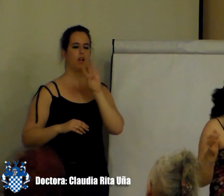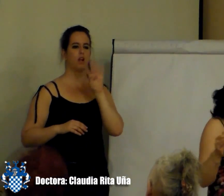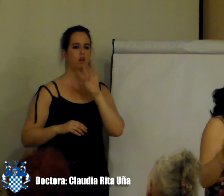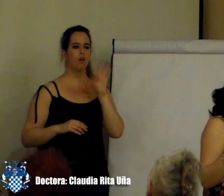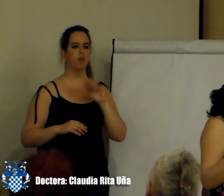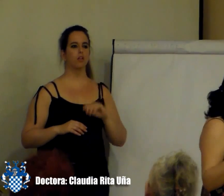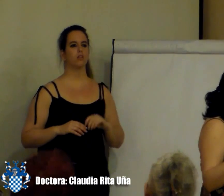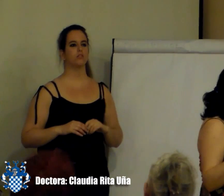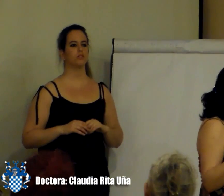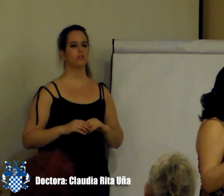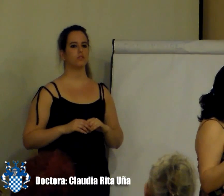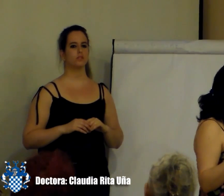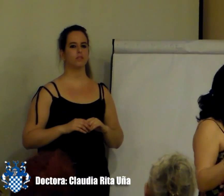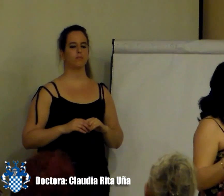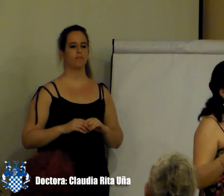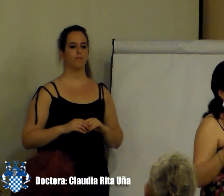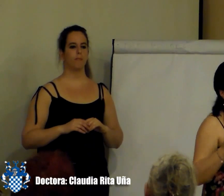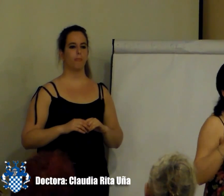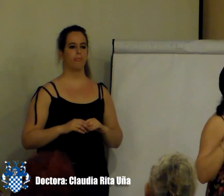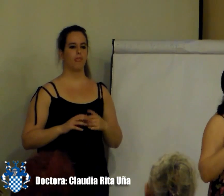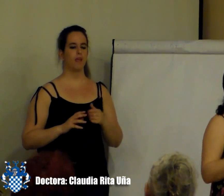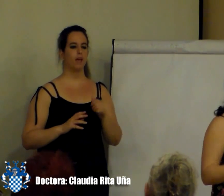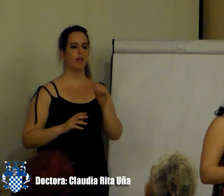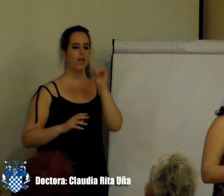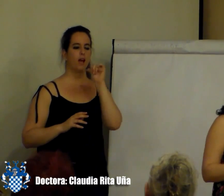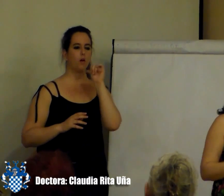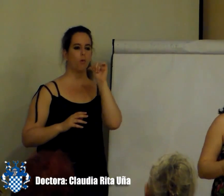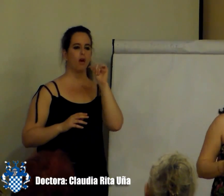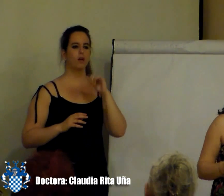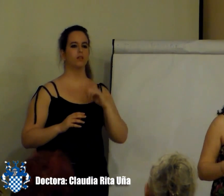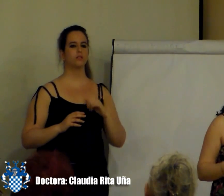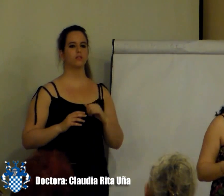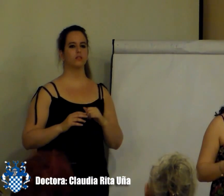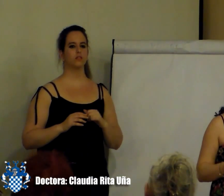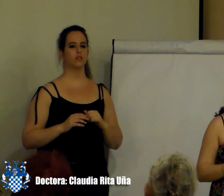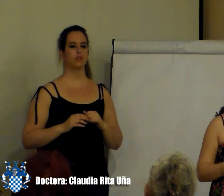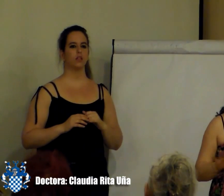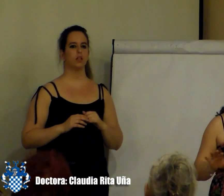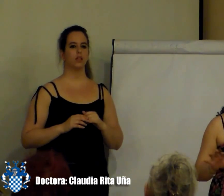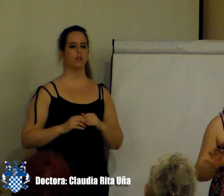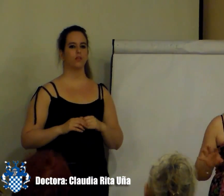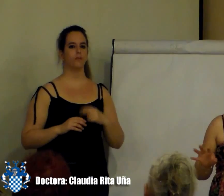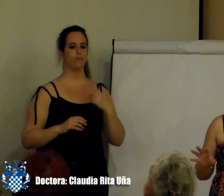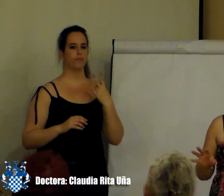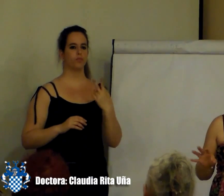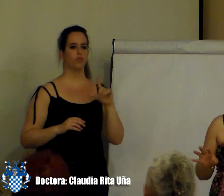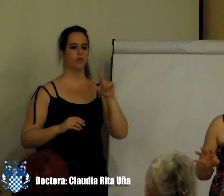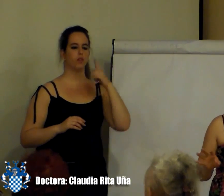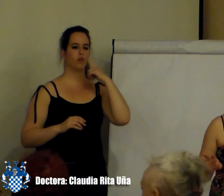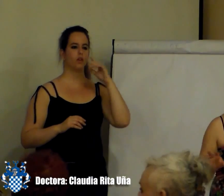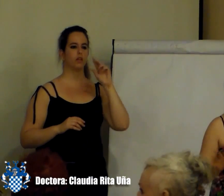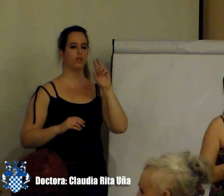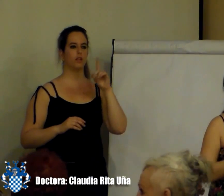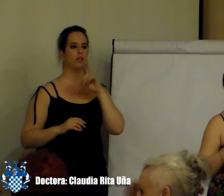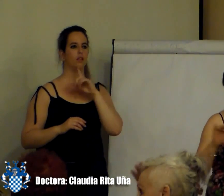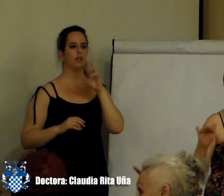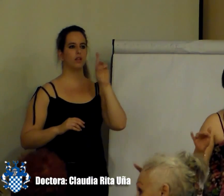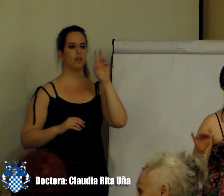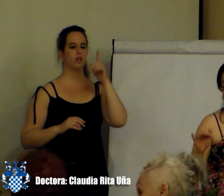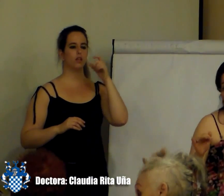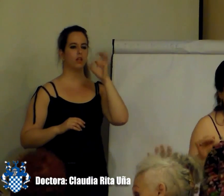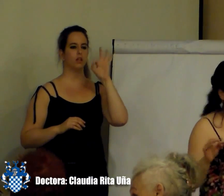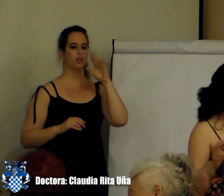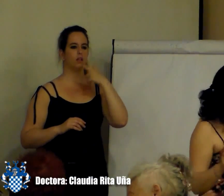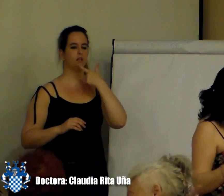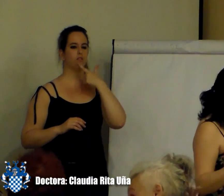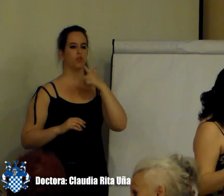¿sí? El agua tiene que tener un buen aporte de líquido, mínimo 2 litros por día, ¿sí? Agua u otros